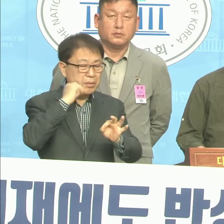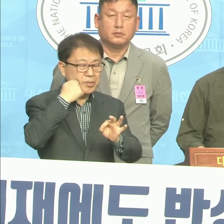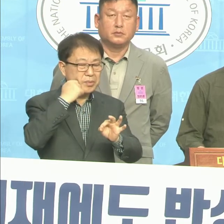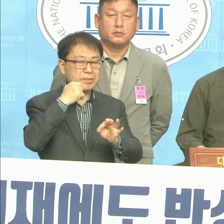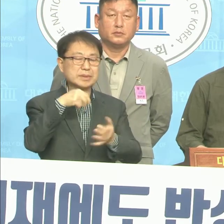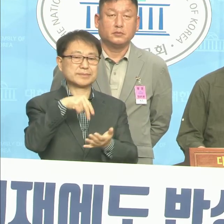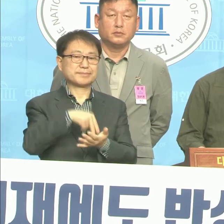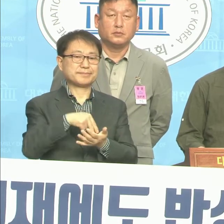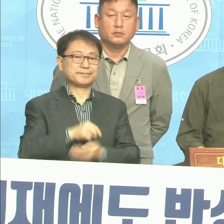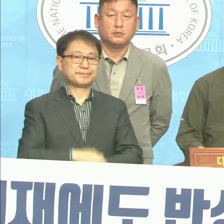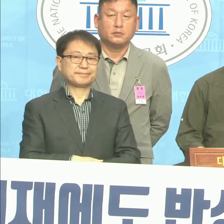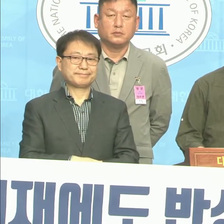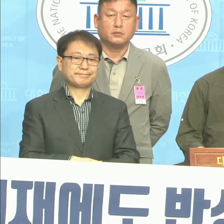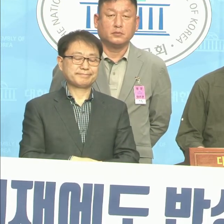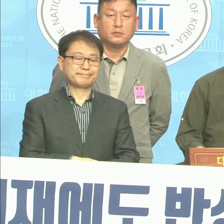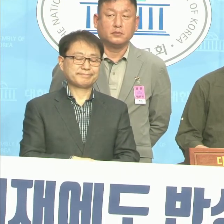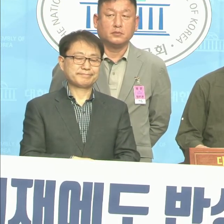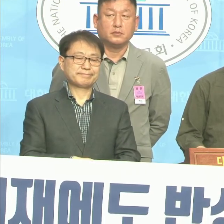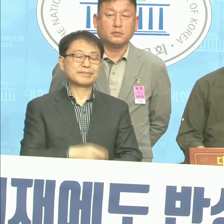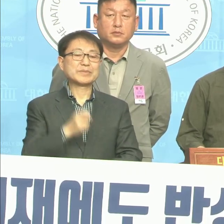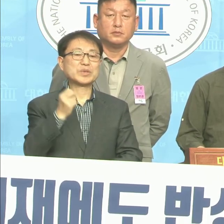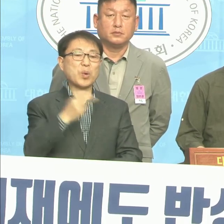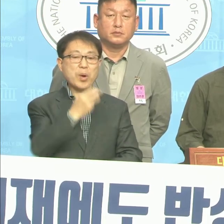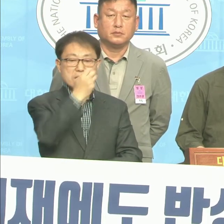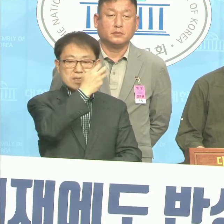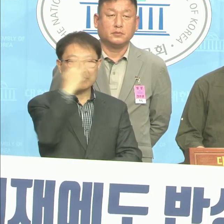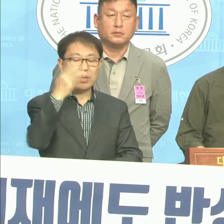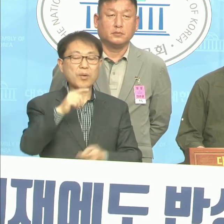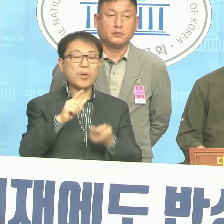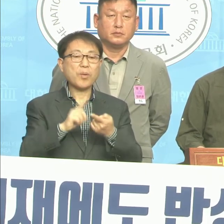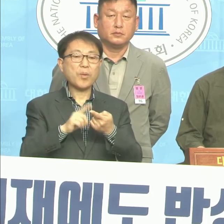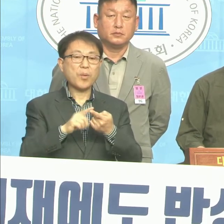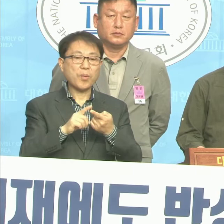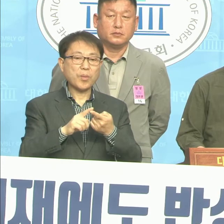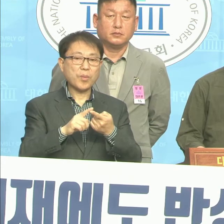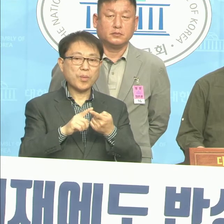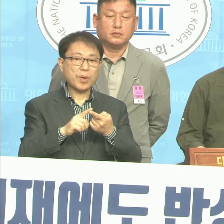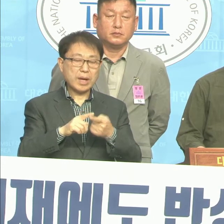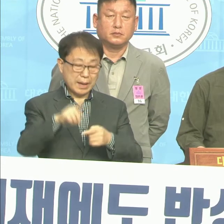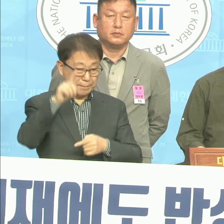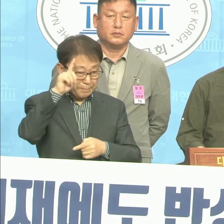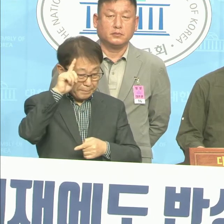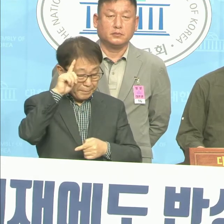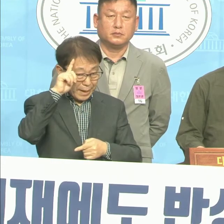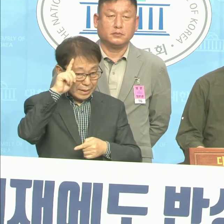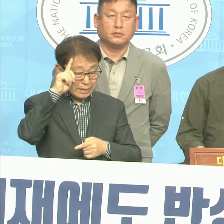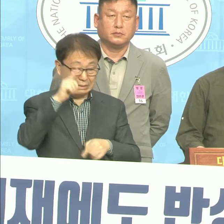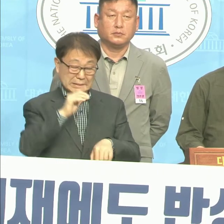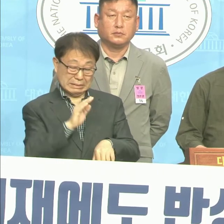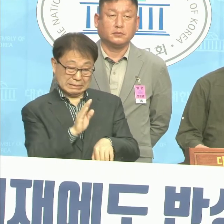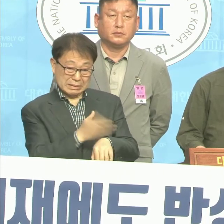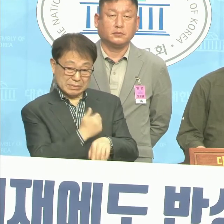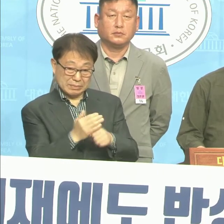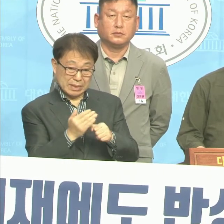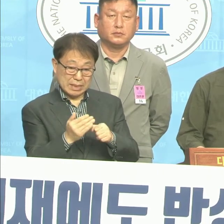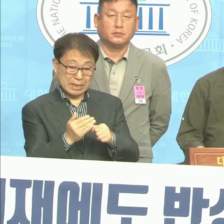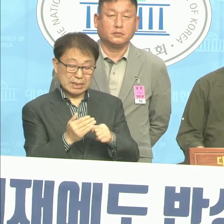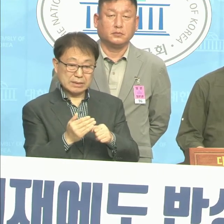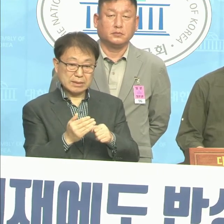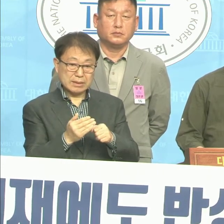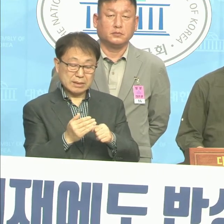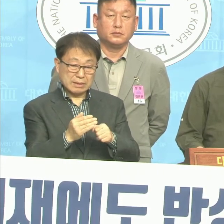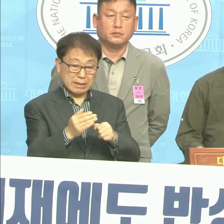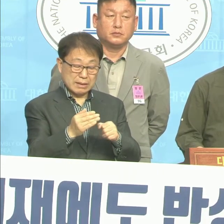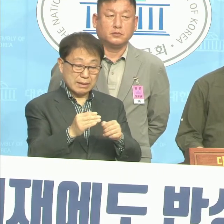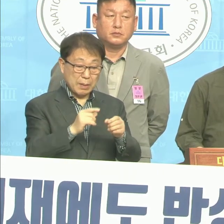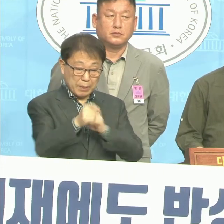지금의 현실입니다 뿐만 아니라 삼성중공업은 삼성중공업 100% 과실로 협력사 사원이 사망한